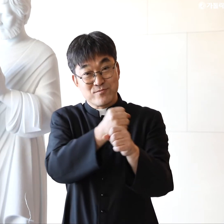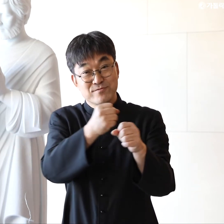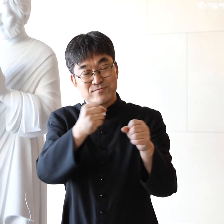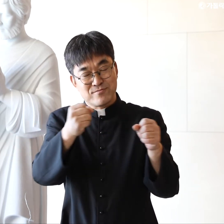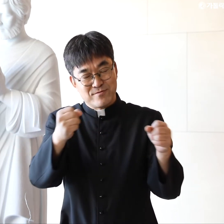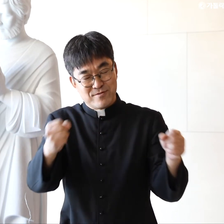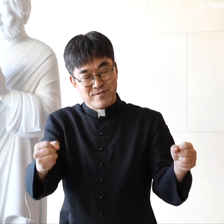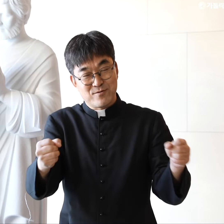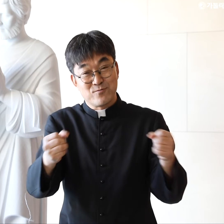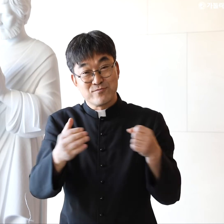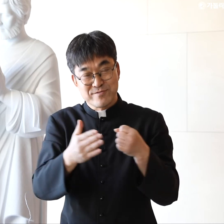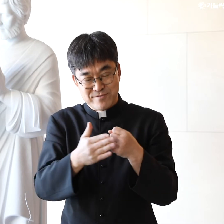용서하오니